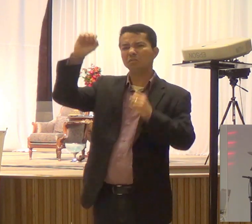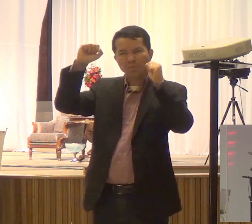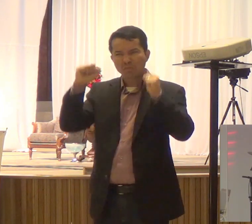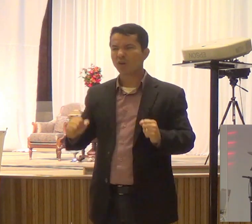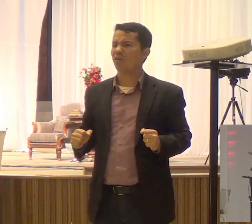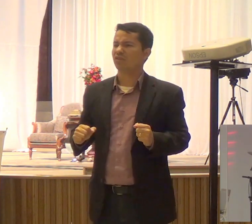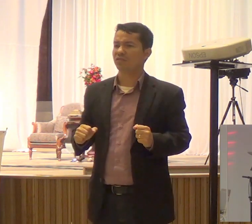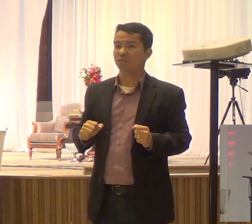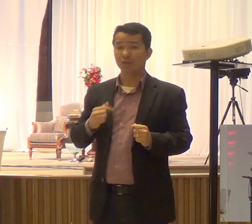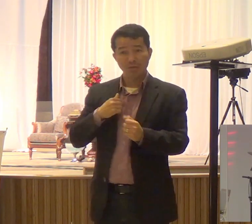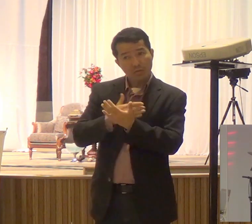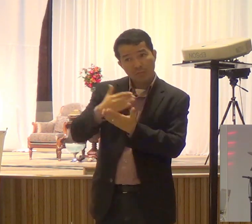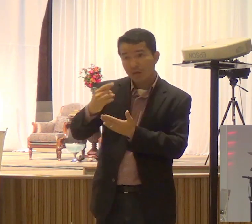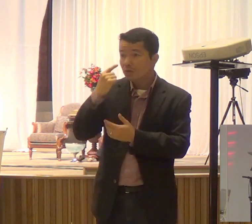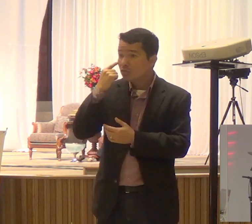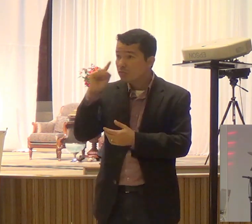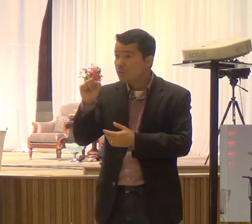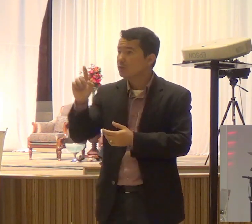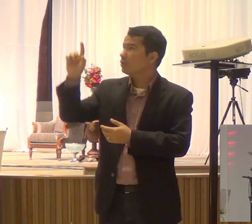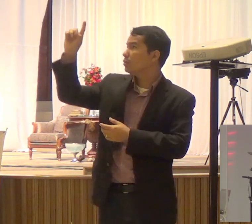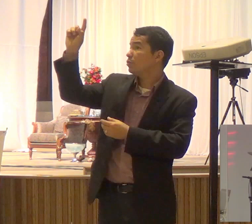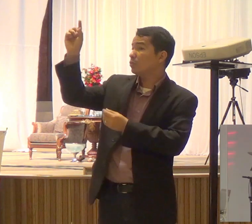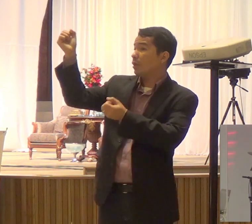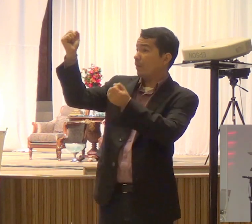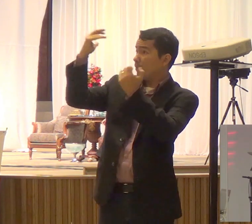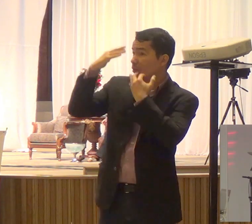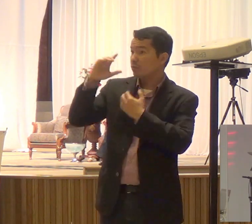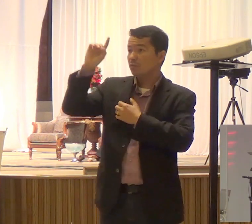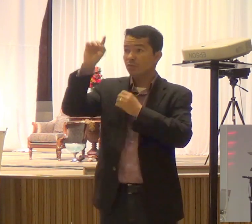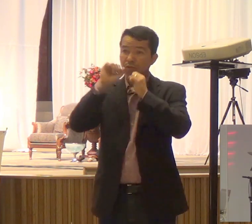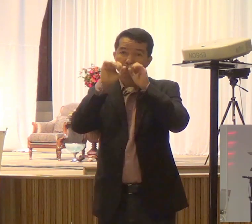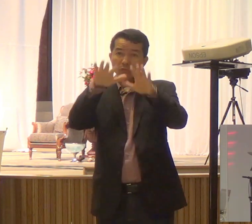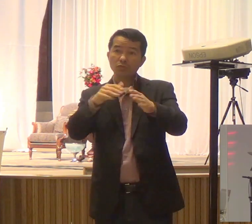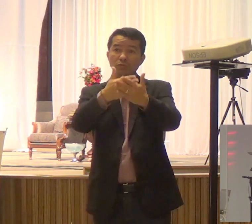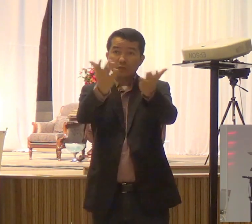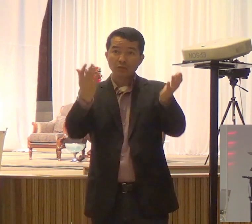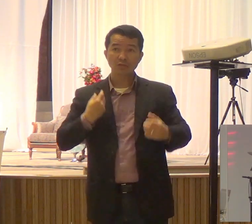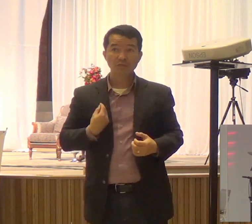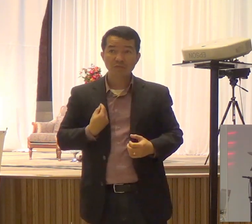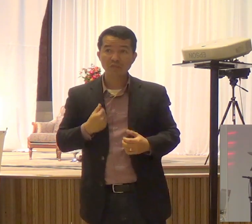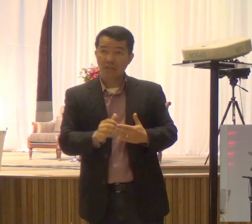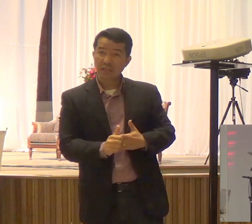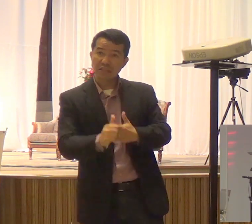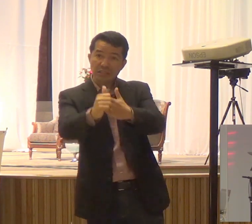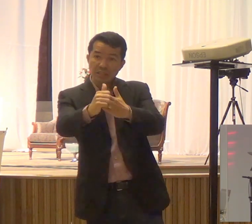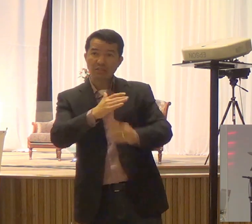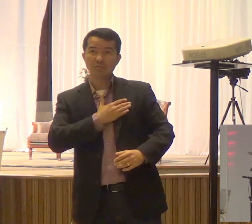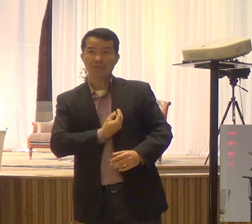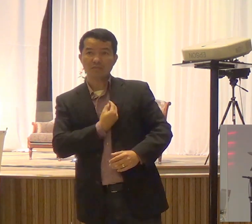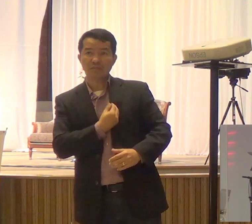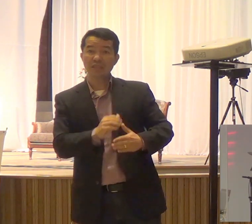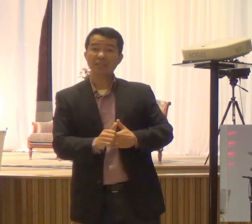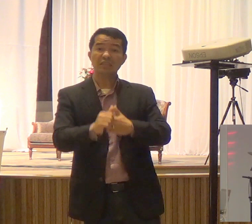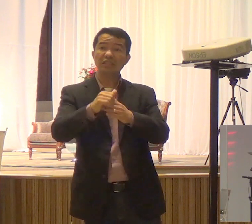gente descobre que a gente não é mais uma vareta queimada. Que ao invés de abençoar, eu me